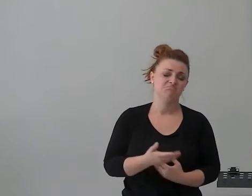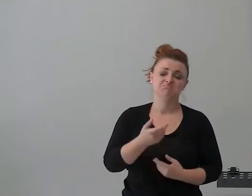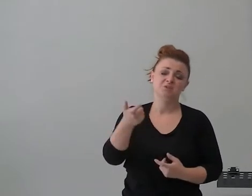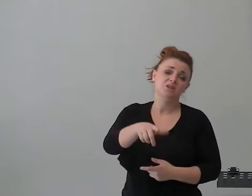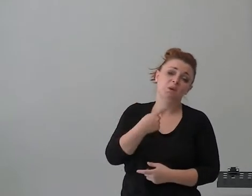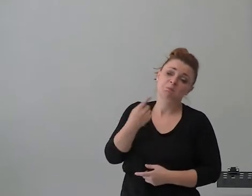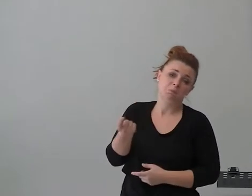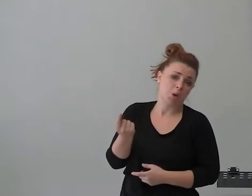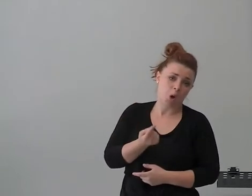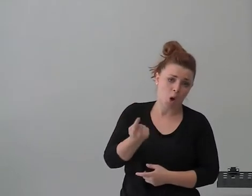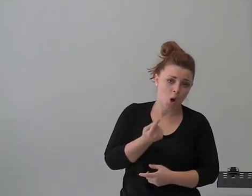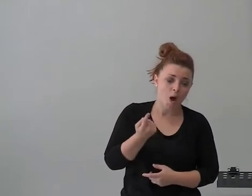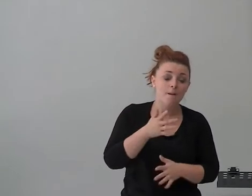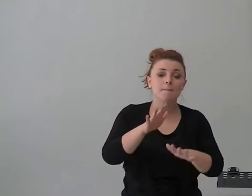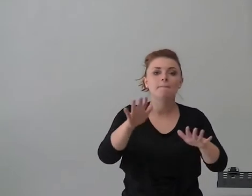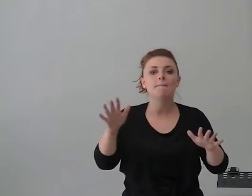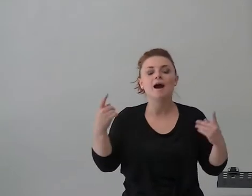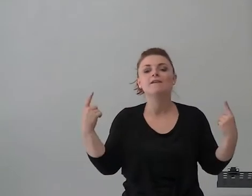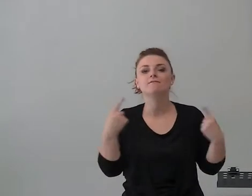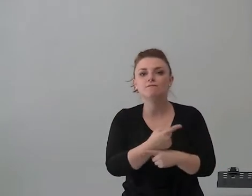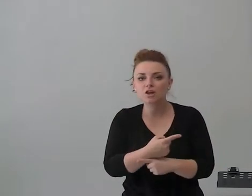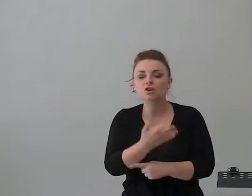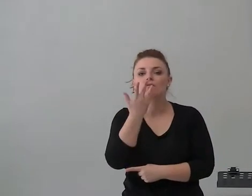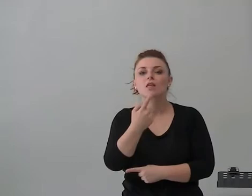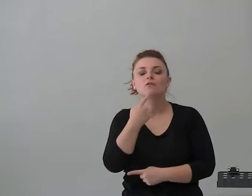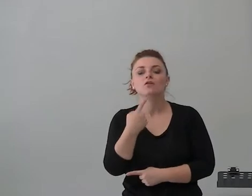ma se anche diceste a questo monte: